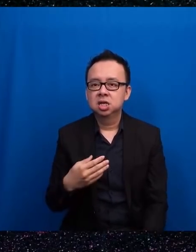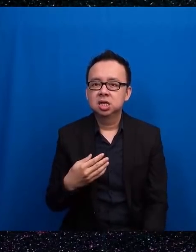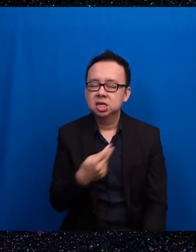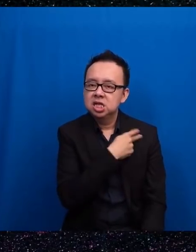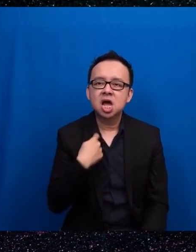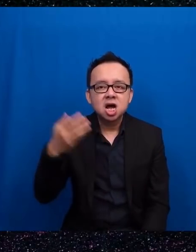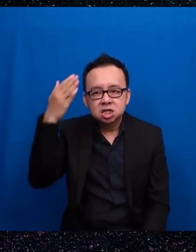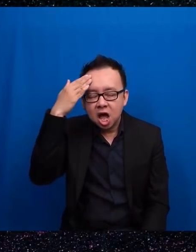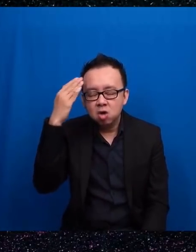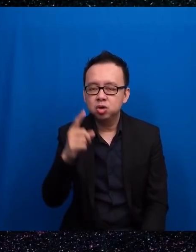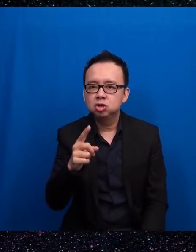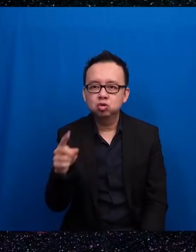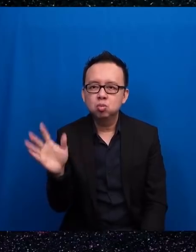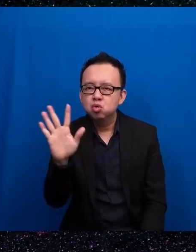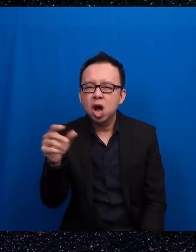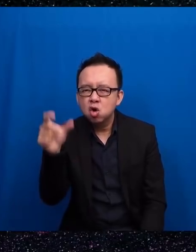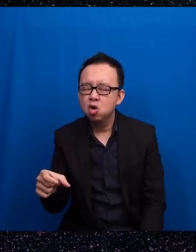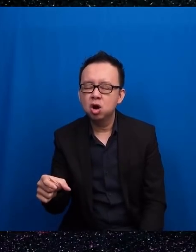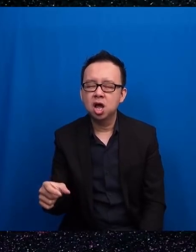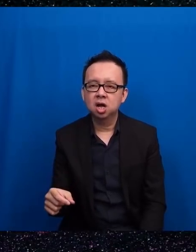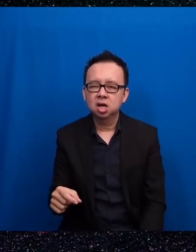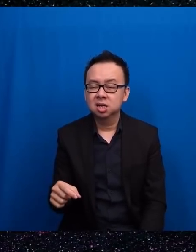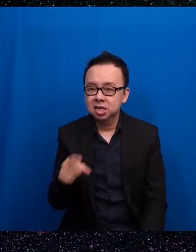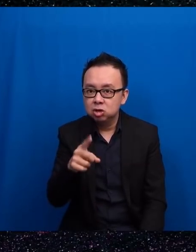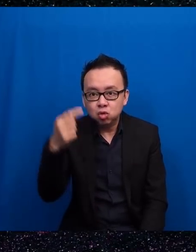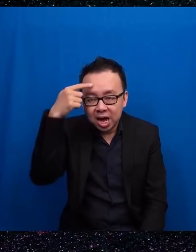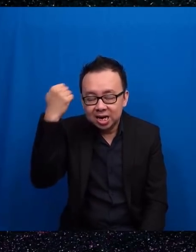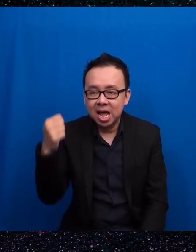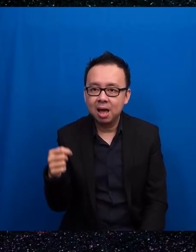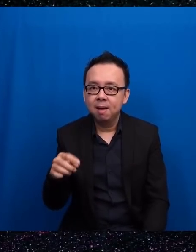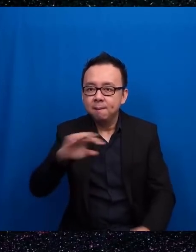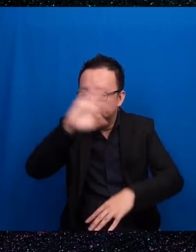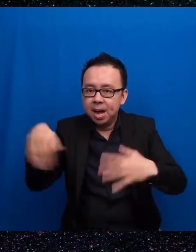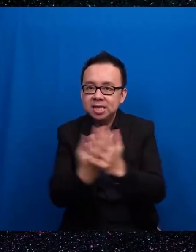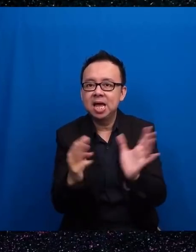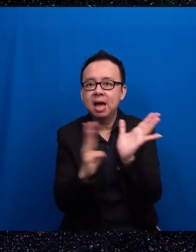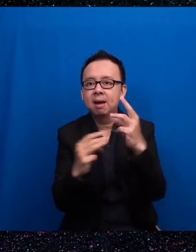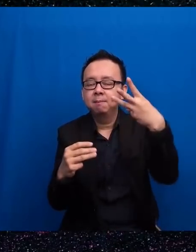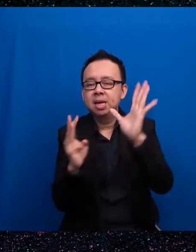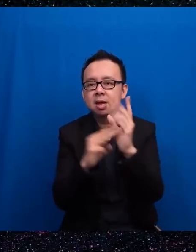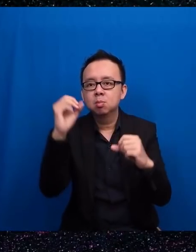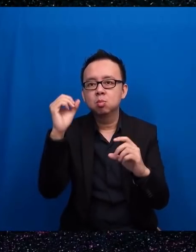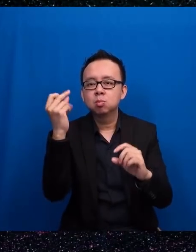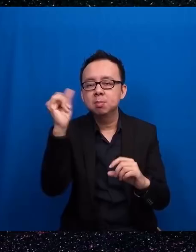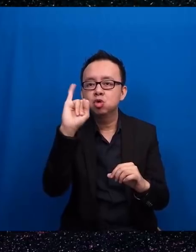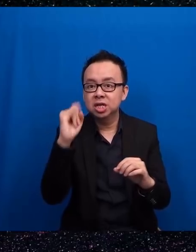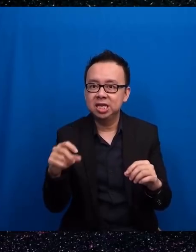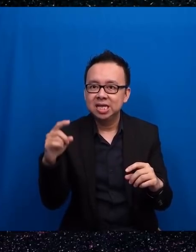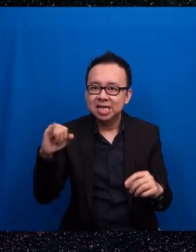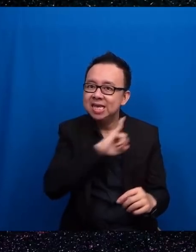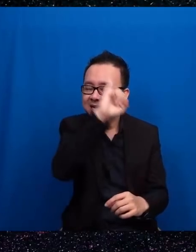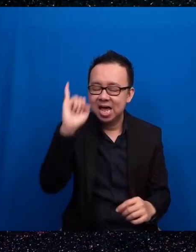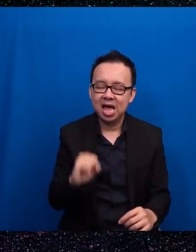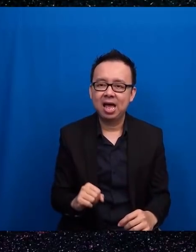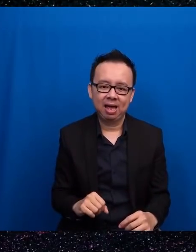barang. Tapi ada banyak memori indah. Pernah nggak kita melukis sesuatu, dan waktu lukisan